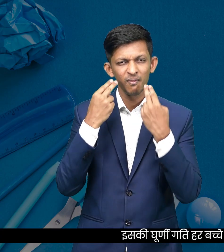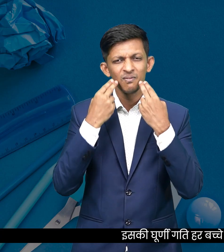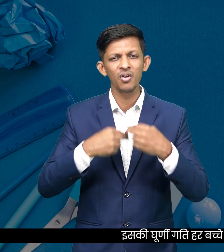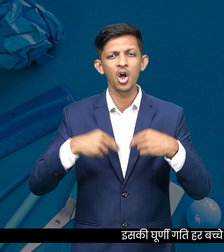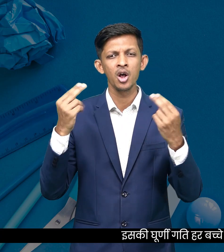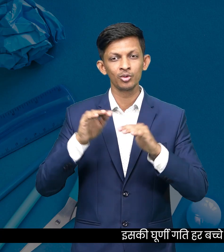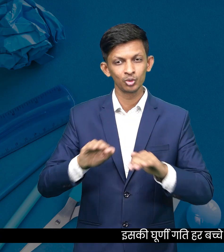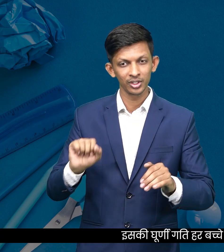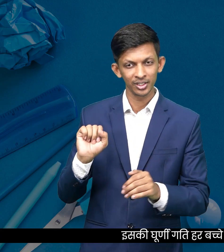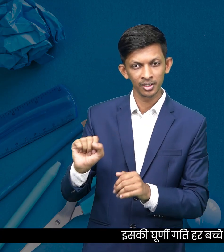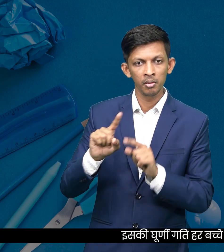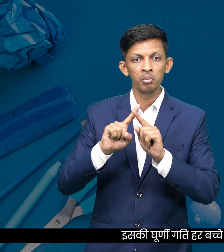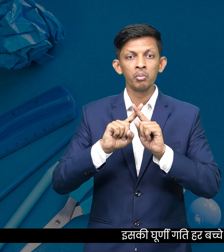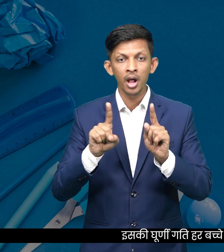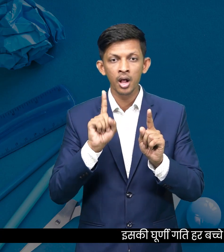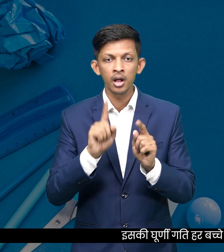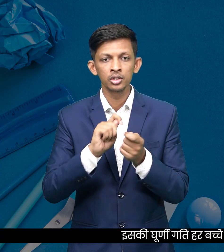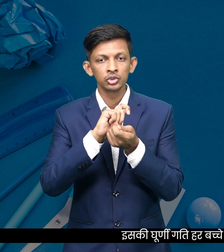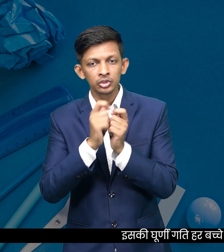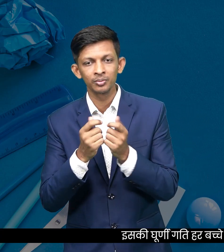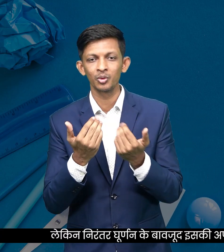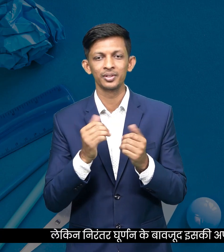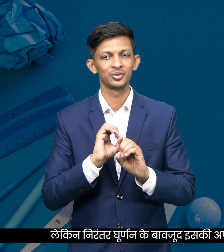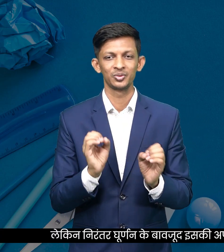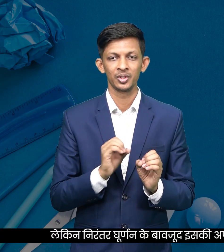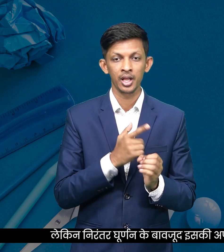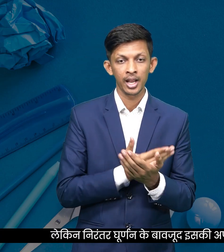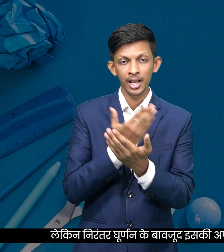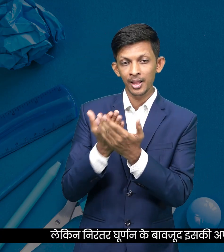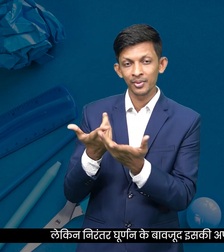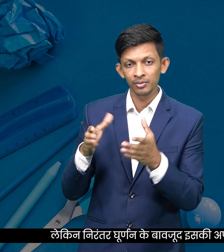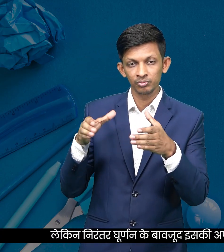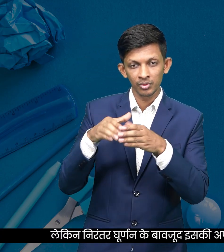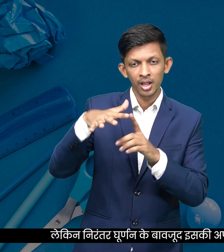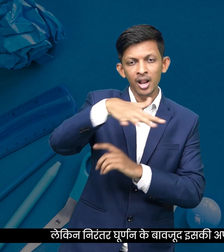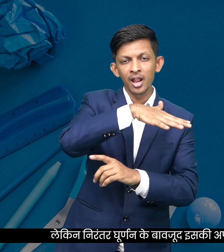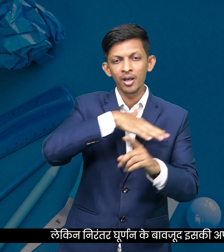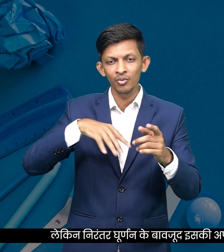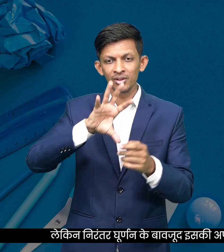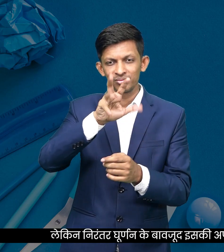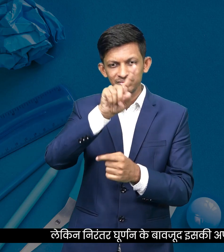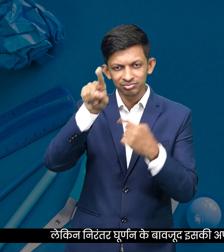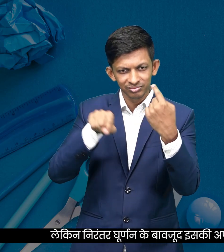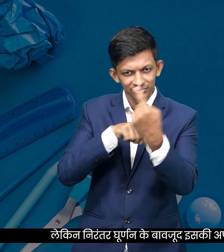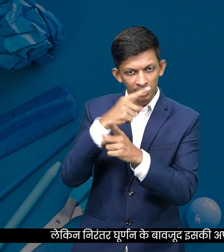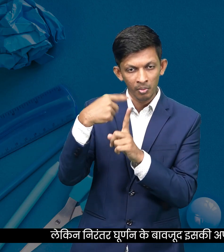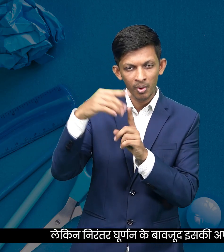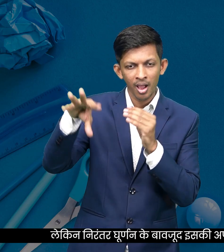हर बच्चे को आश्चर्यचकित करती है, लेकिन निरंतर घूर्णन के बावजूद इसकी अपरिवर्तित